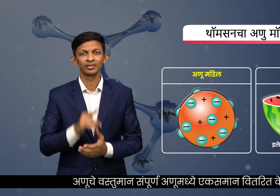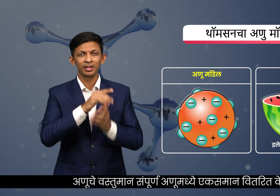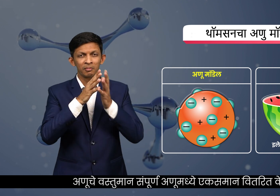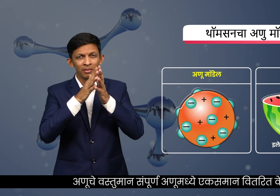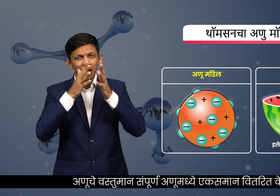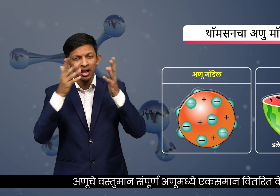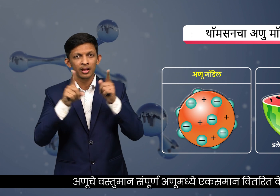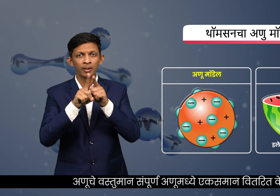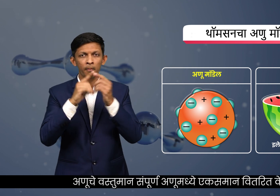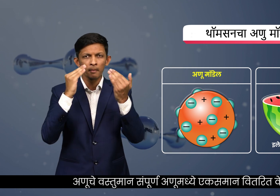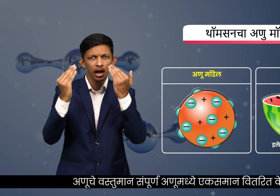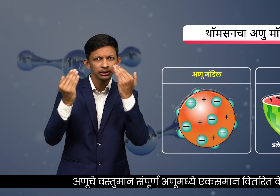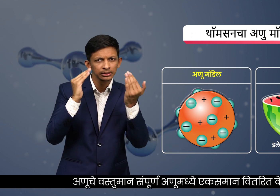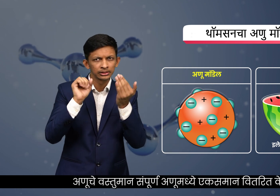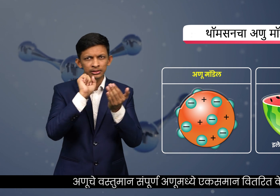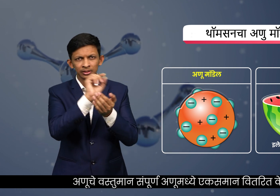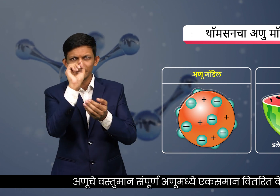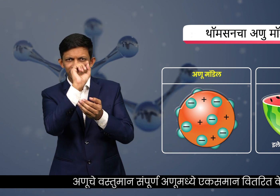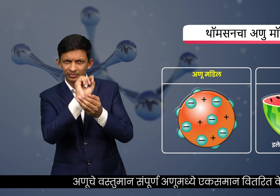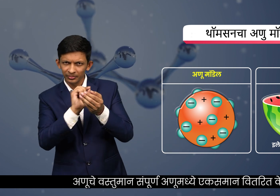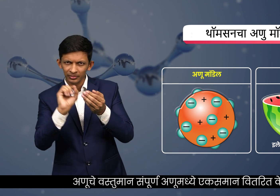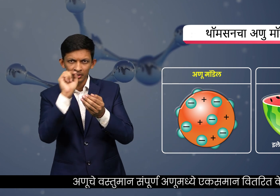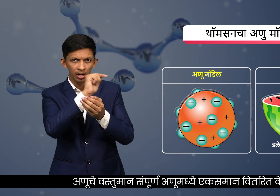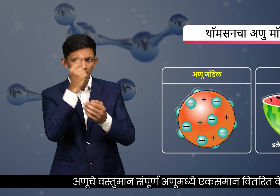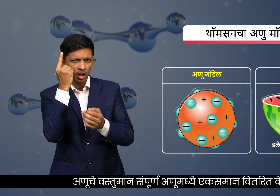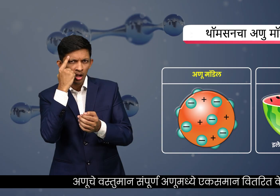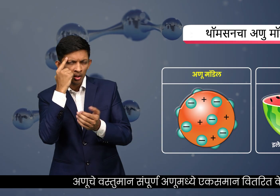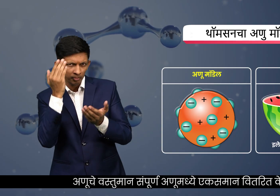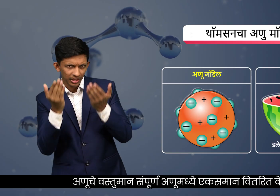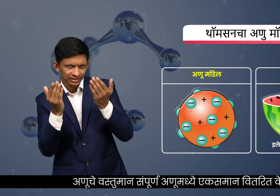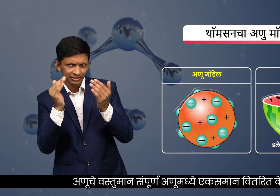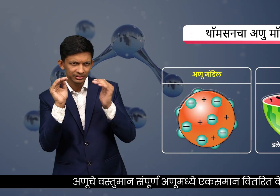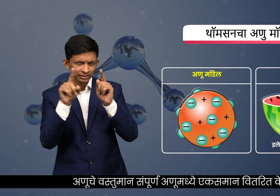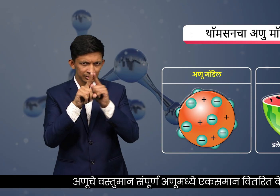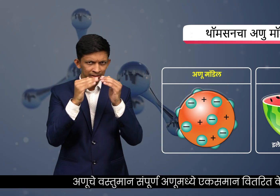अणूचे वस्तुमान संपूर्ण अणूमध्ये एकसमान वितरित केले जाते